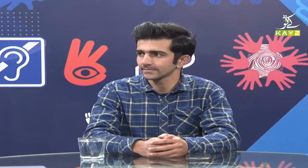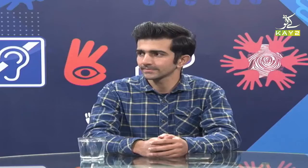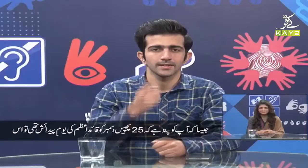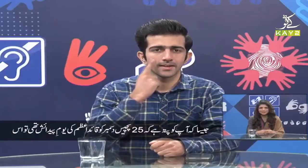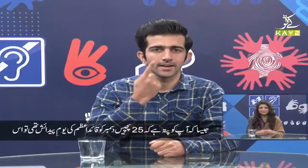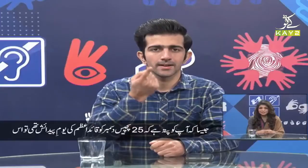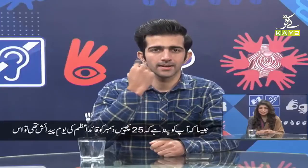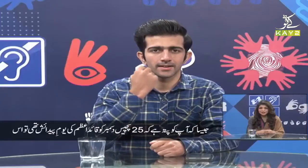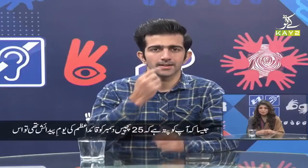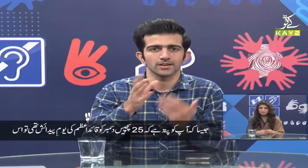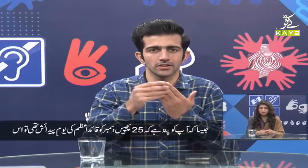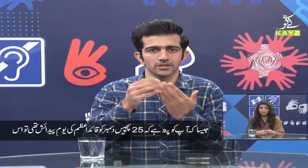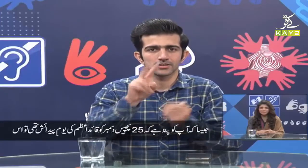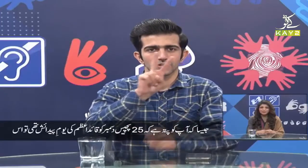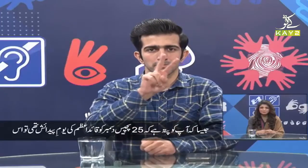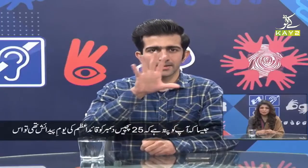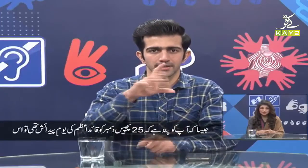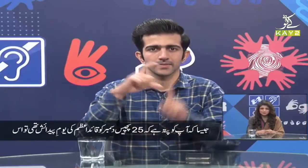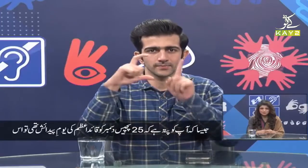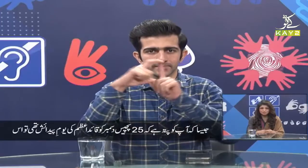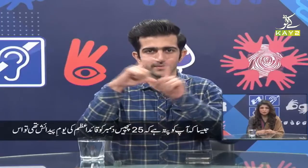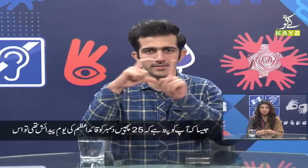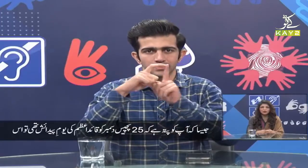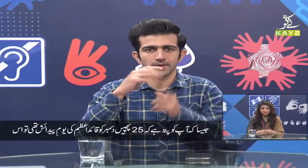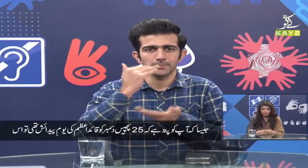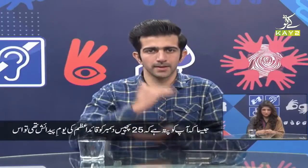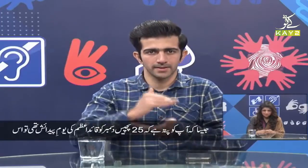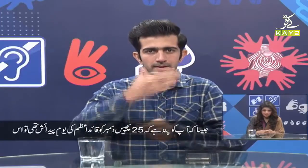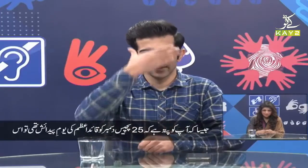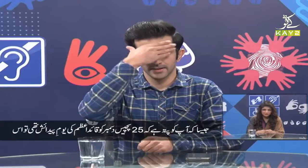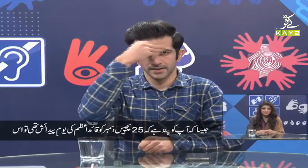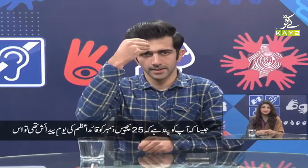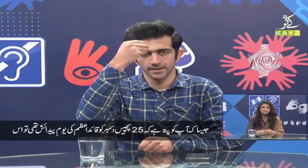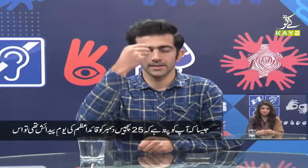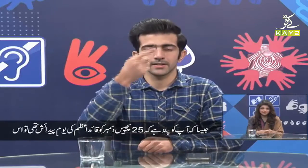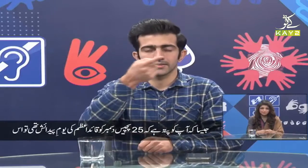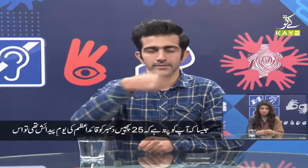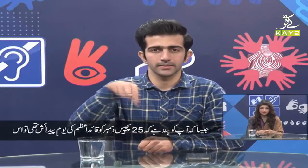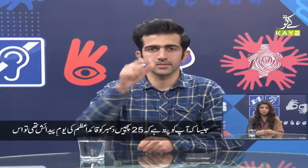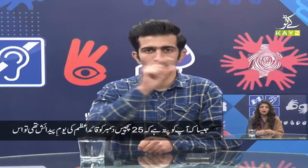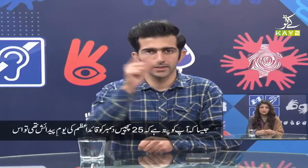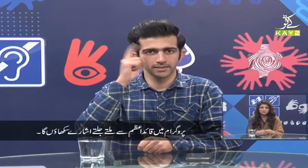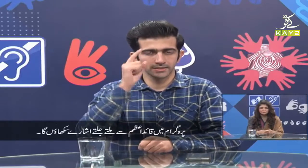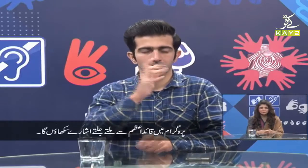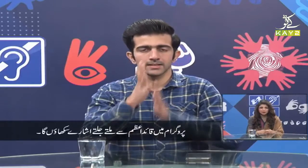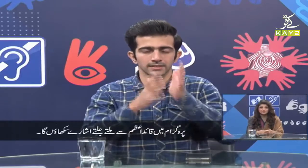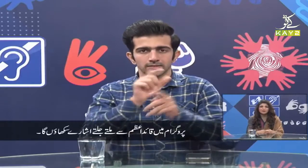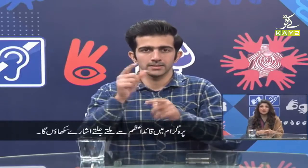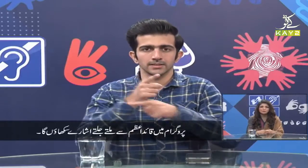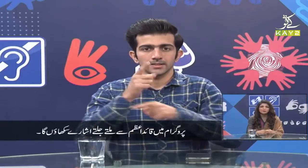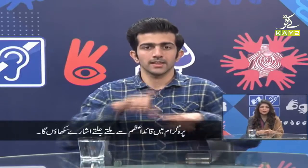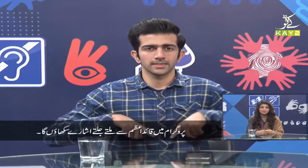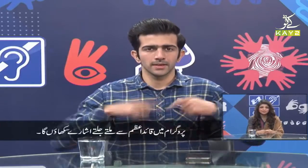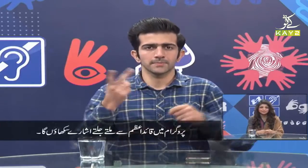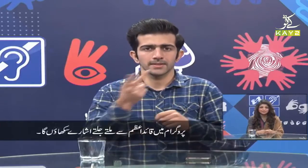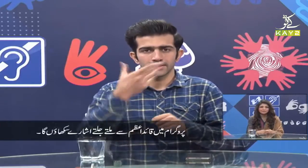को। जैसे कि आपको पता है कि कल 25 दिसंबर को कायद-ए-आज़म की डेट ऑफ बर्थ थी, तो आज इस प्रोग्राम में मैं